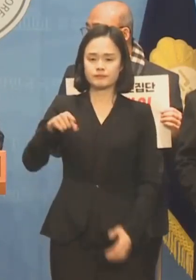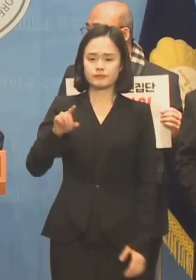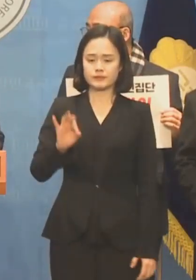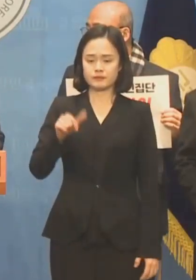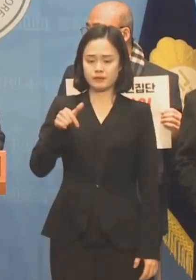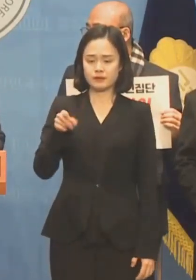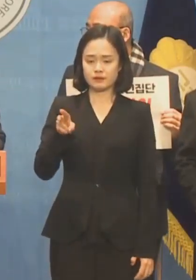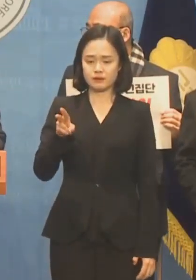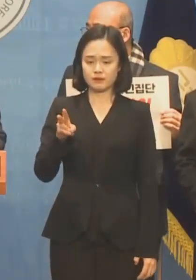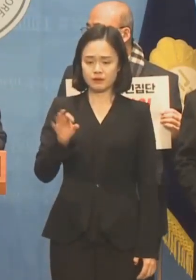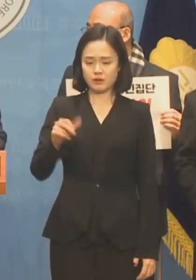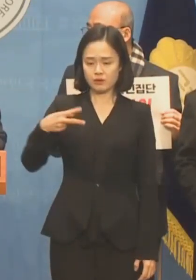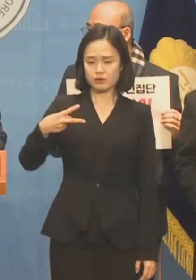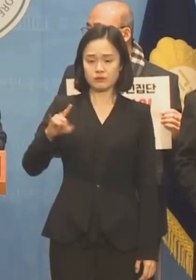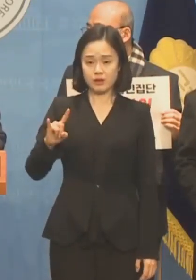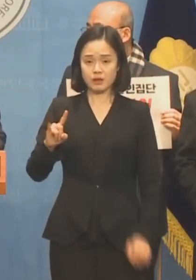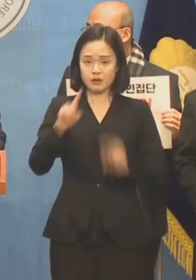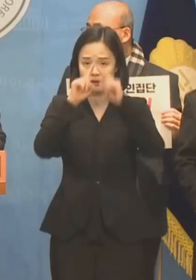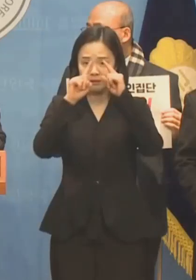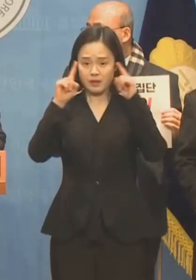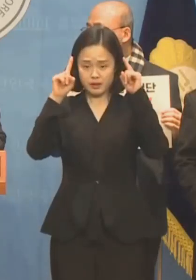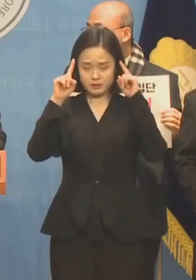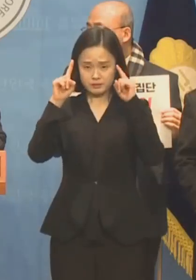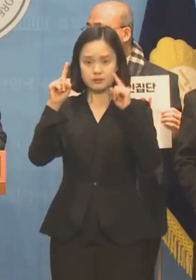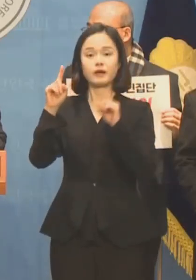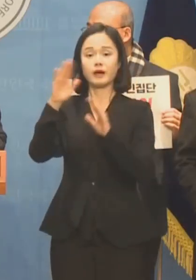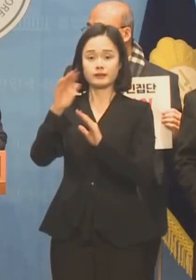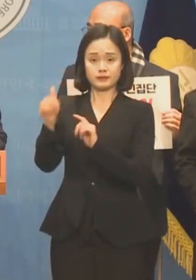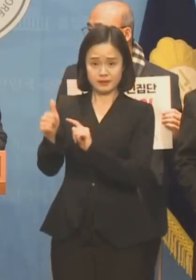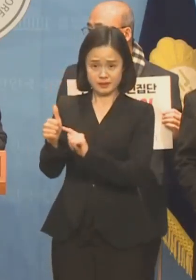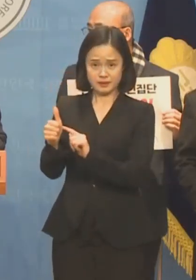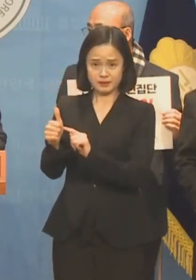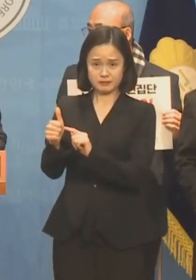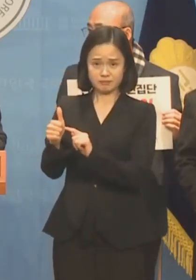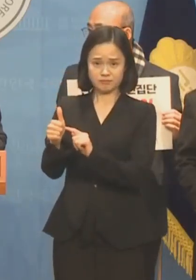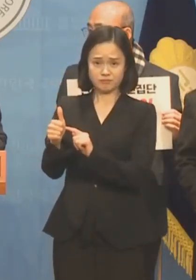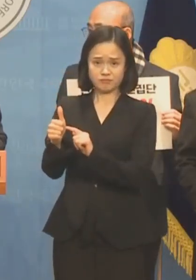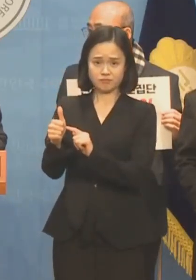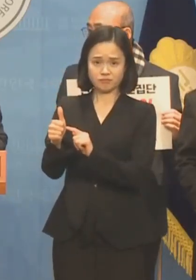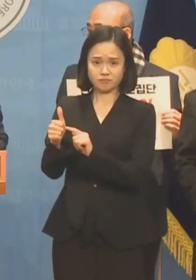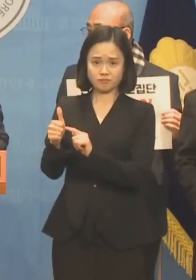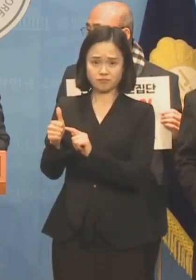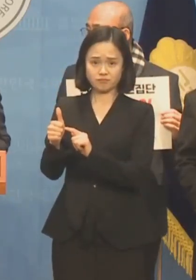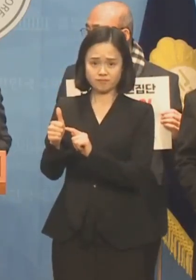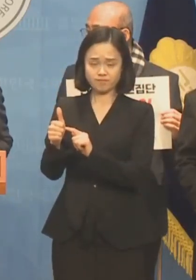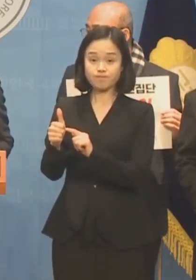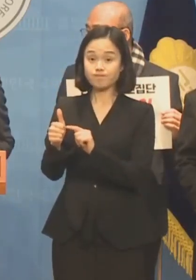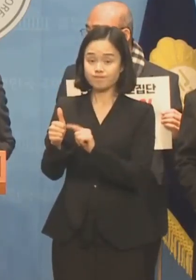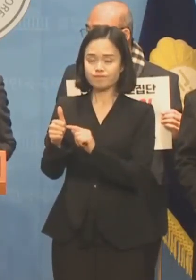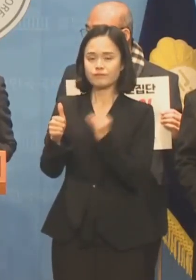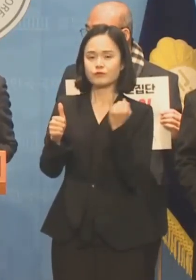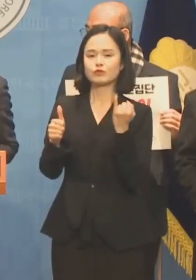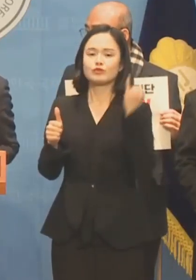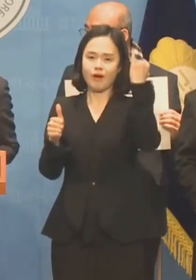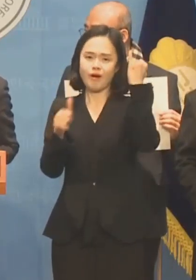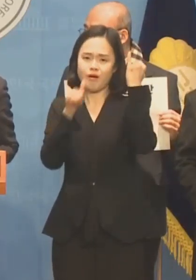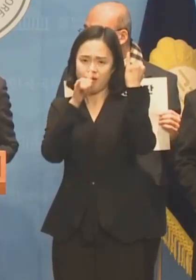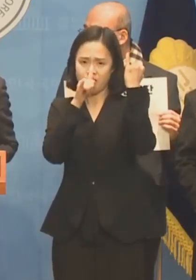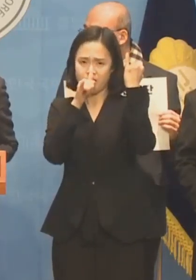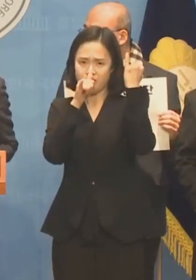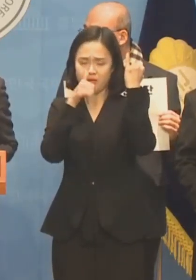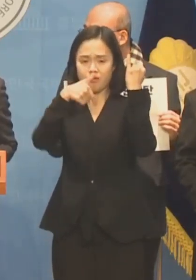강경대 그리고 강경대가 명지대를 간 이유는 3학년 누나가 있었기 때문입니다. 우리 가족인